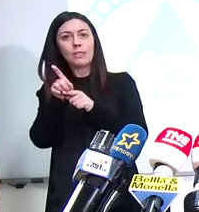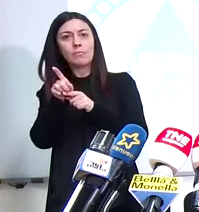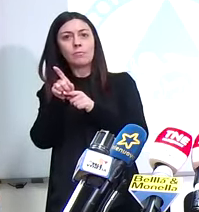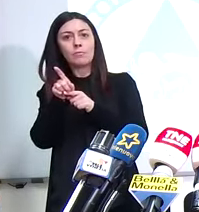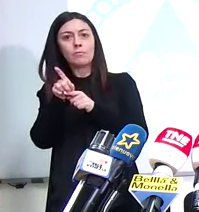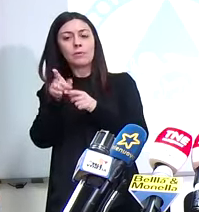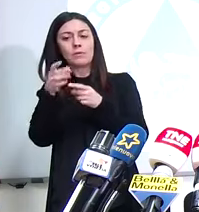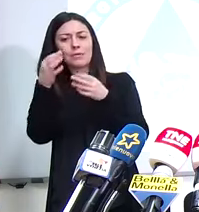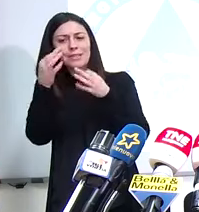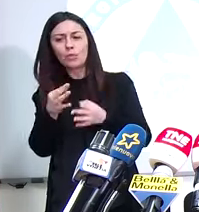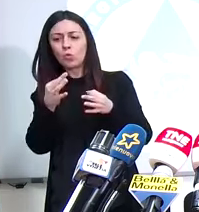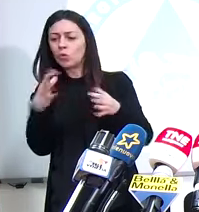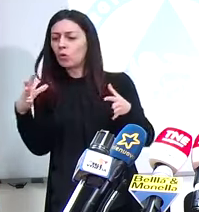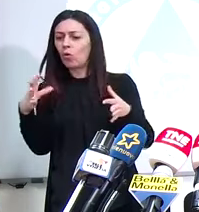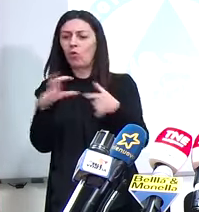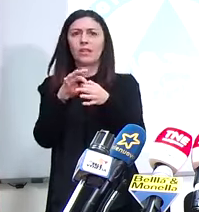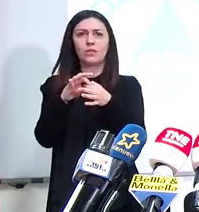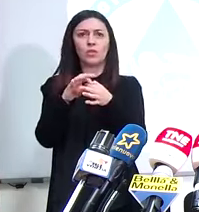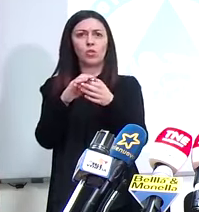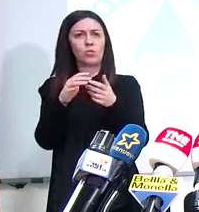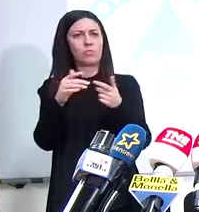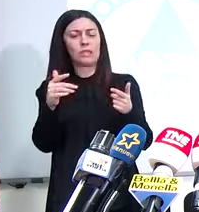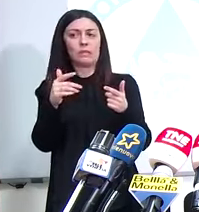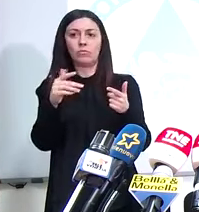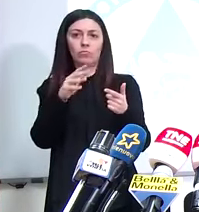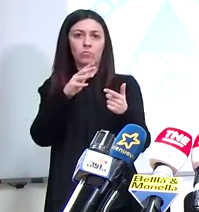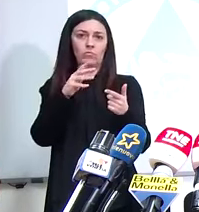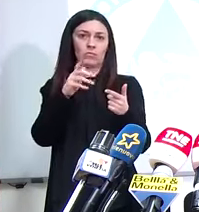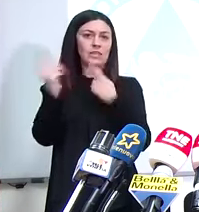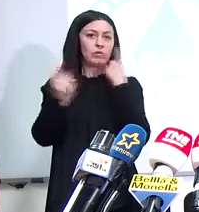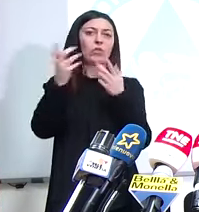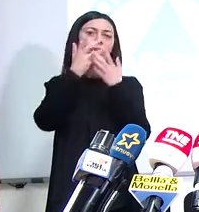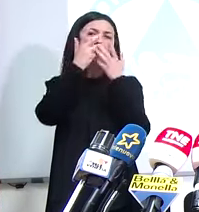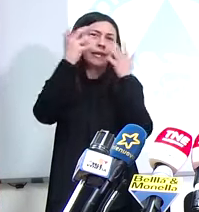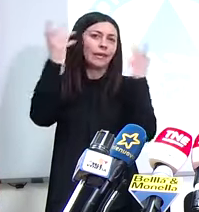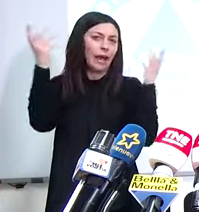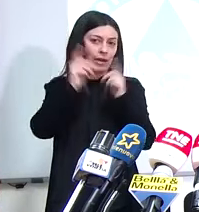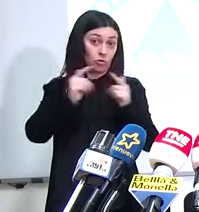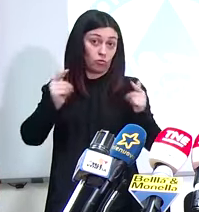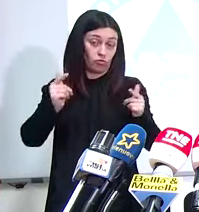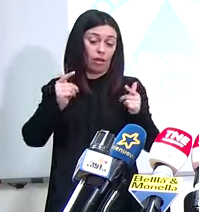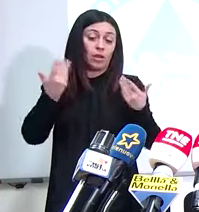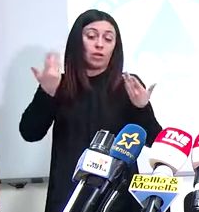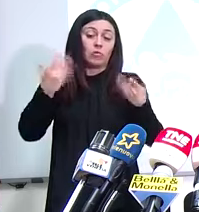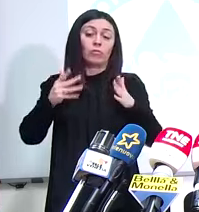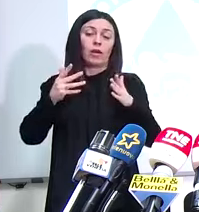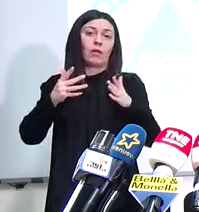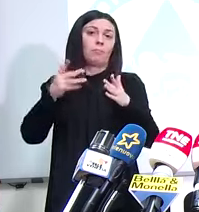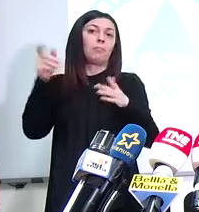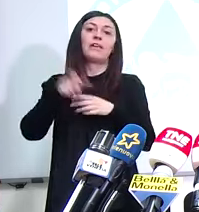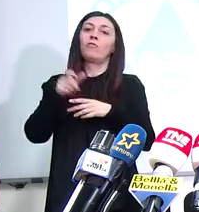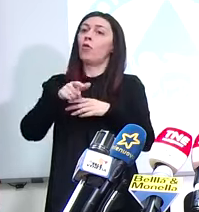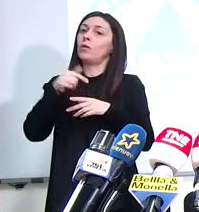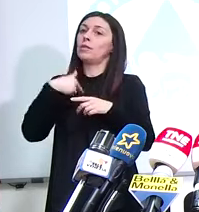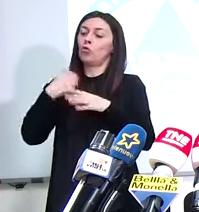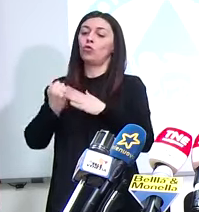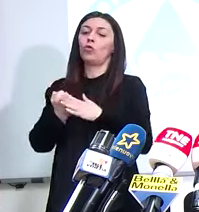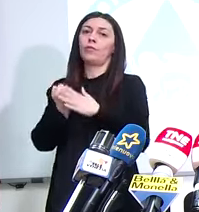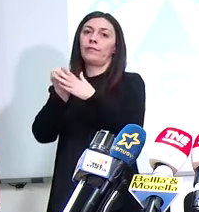no mi sembra aver capito ma cioè a priori esprimo questa solidarietà perché ci mancherebbe so cosa vuol dire essere